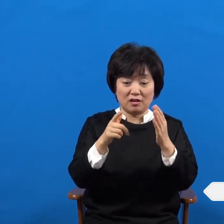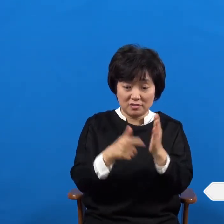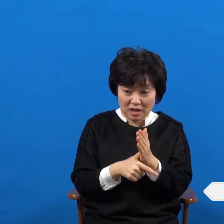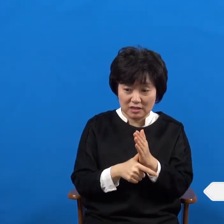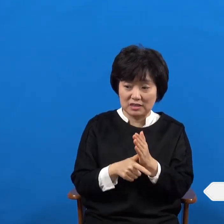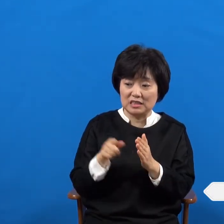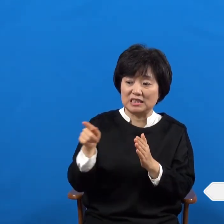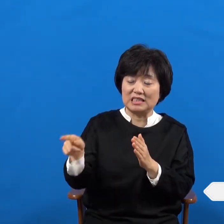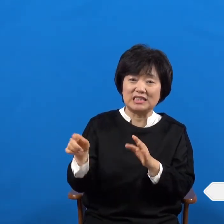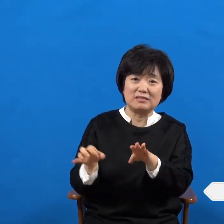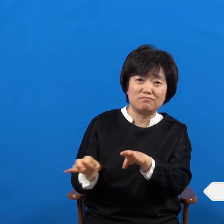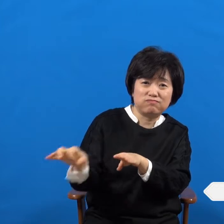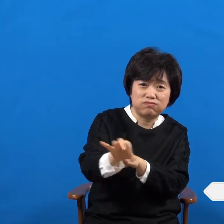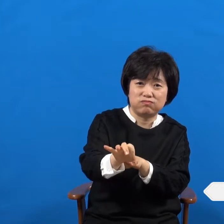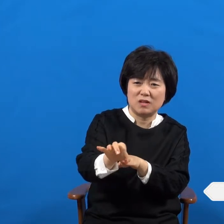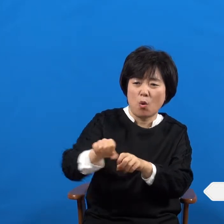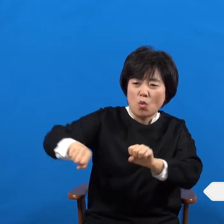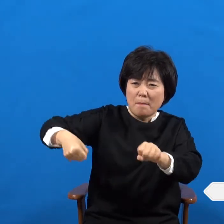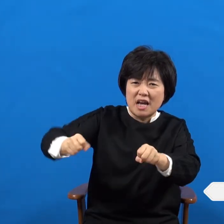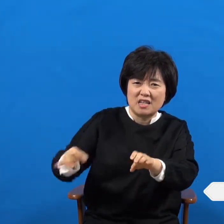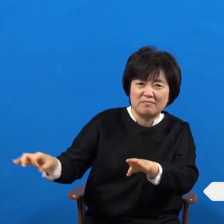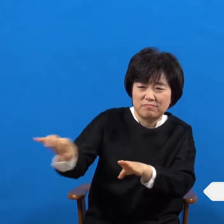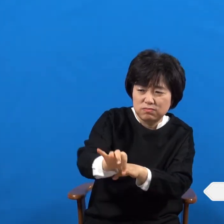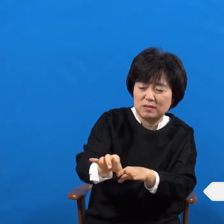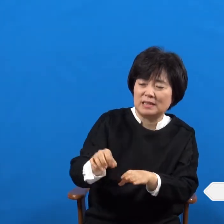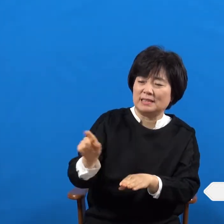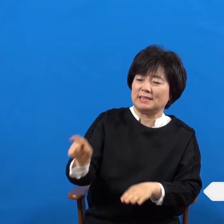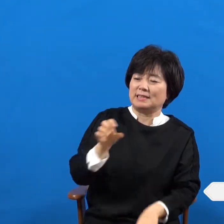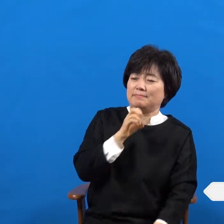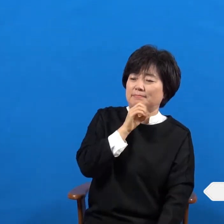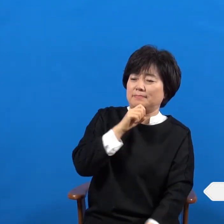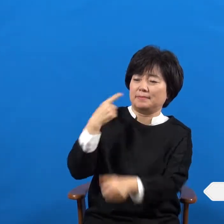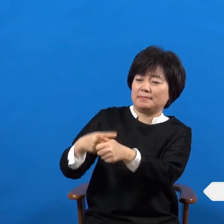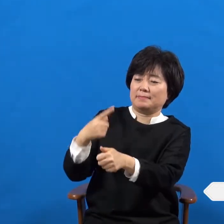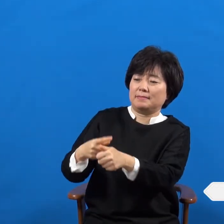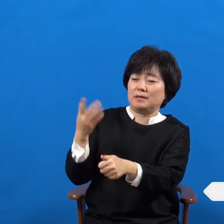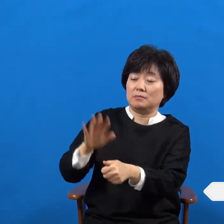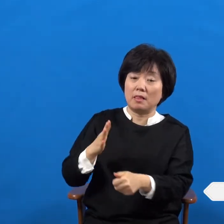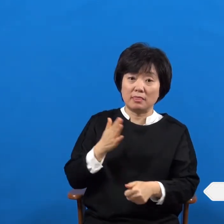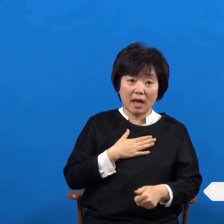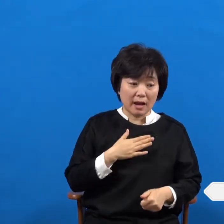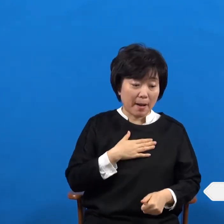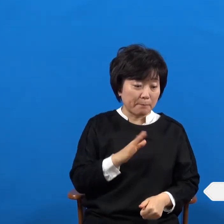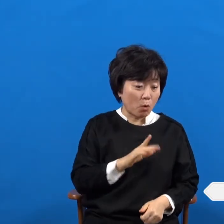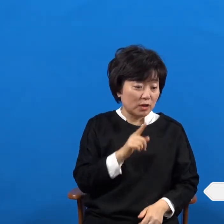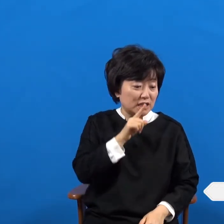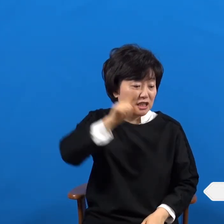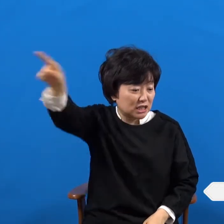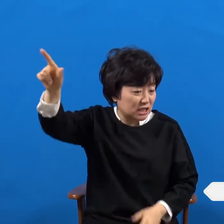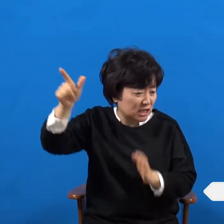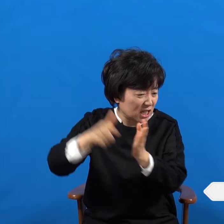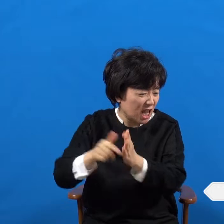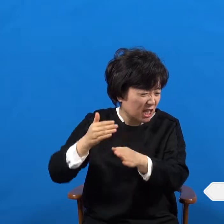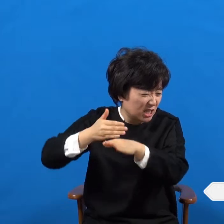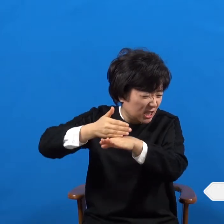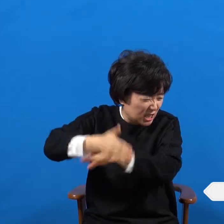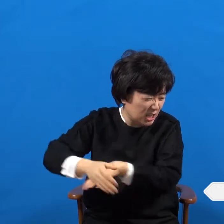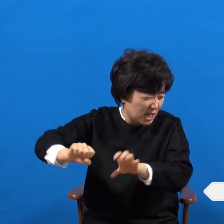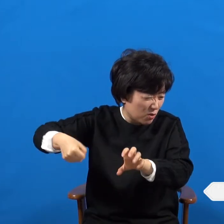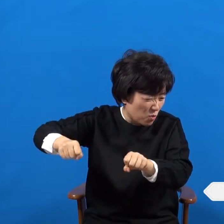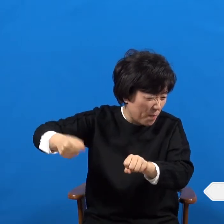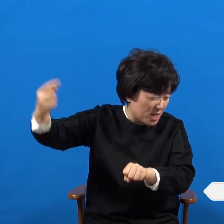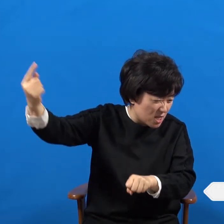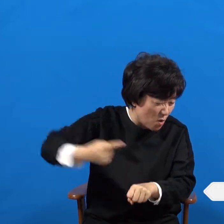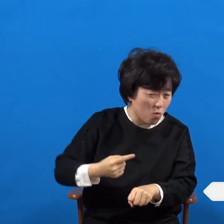사람들 때문에 불편하다고 불만을 토하다가 막상 우리가 뭐 시켰을 때 늦게 오면 왜